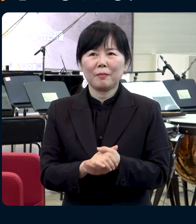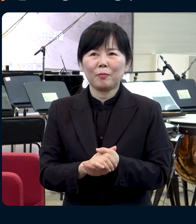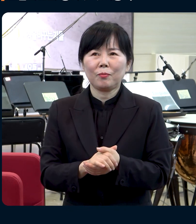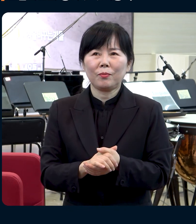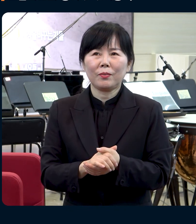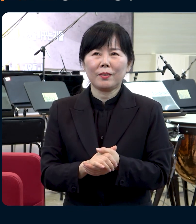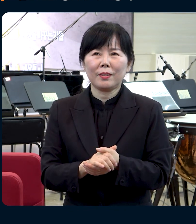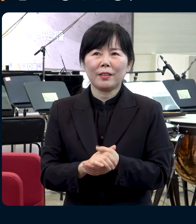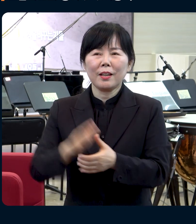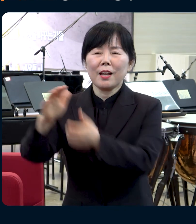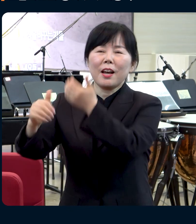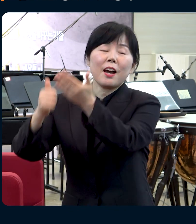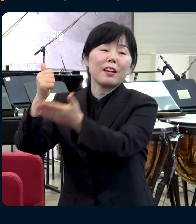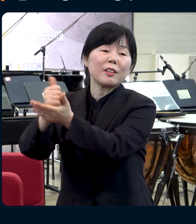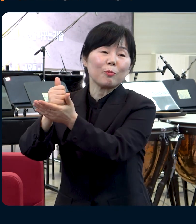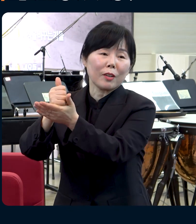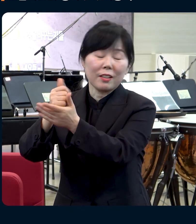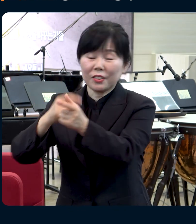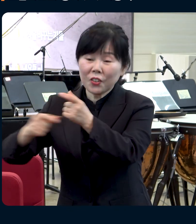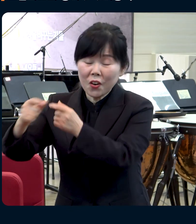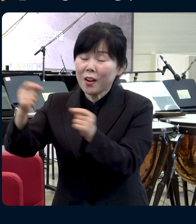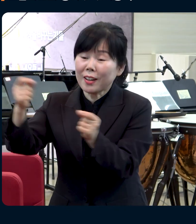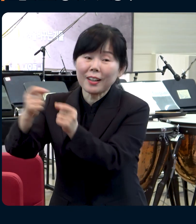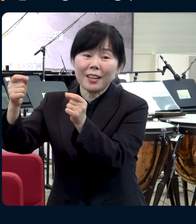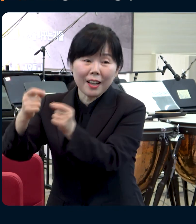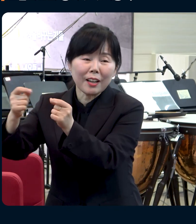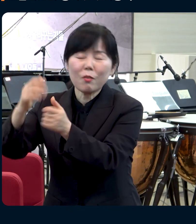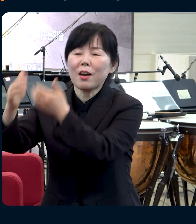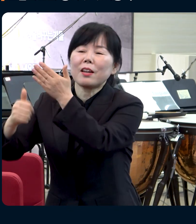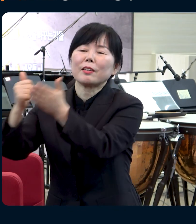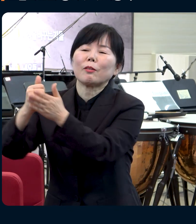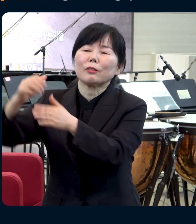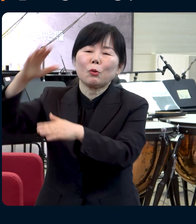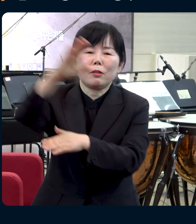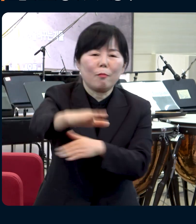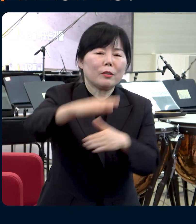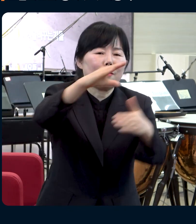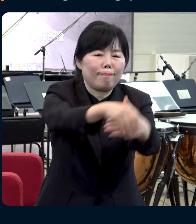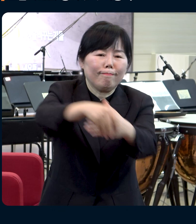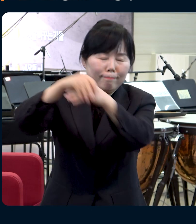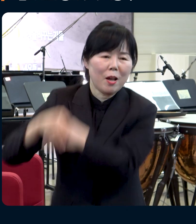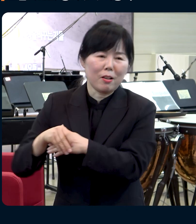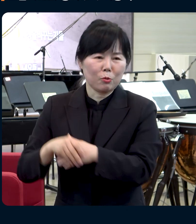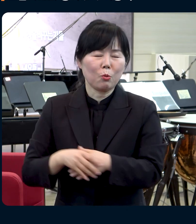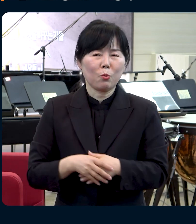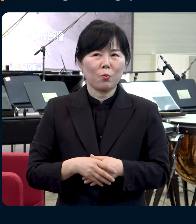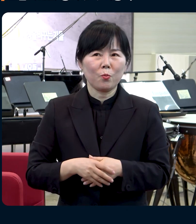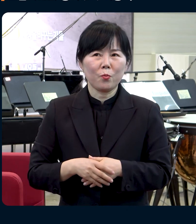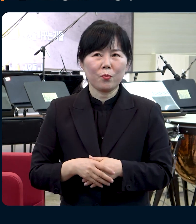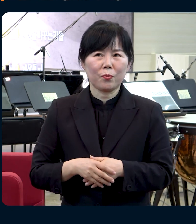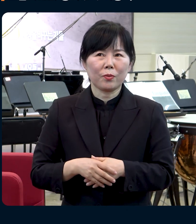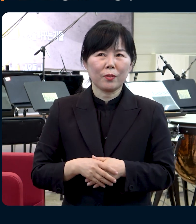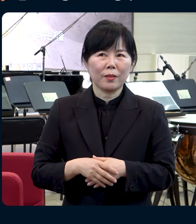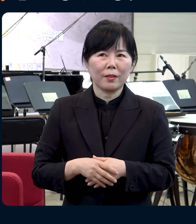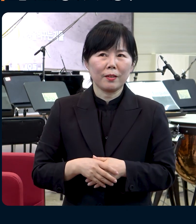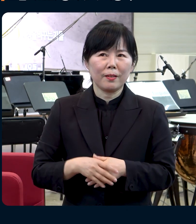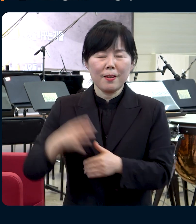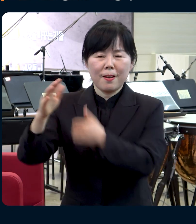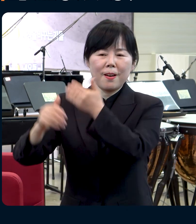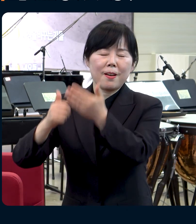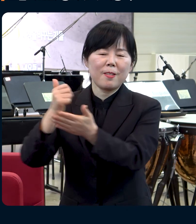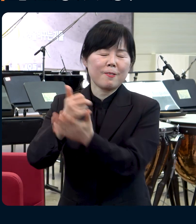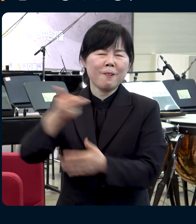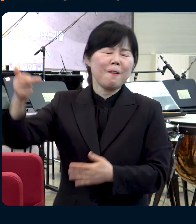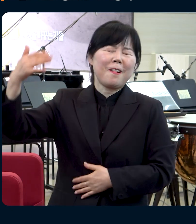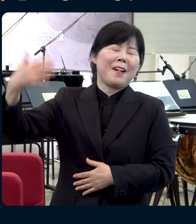응? 줄게. 하나님께 할 수 있는 거예요. 아멘. 그러니까 여러분 자그맣게 놀지 마요. 우리 하나님은 큰 분이에요. 큰 분.